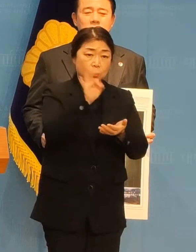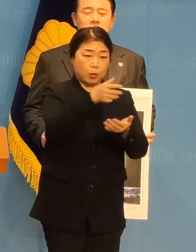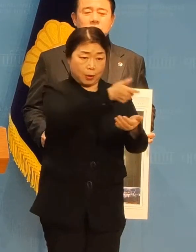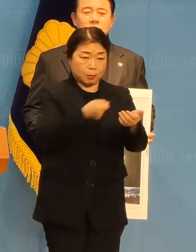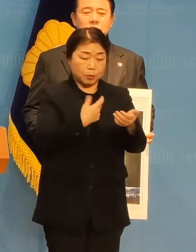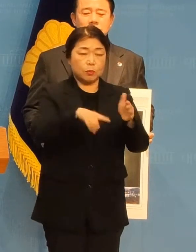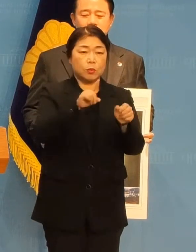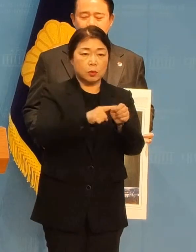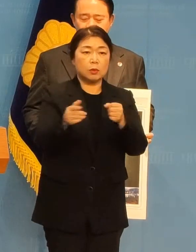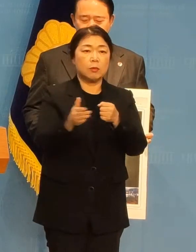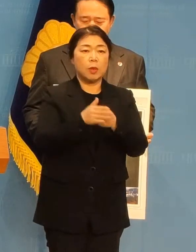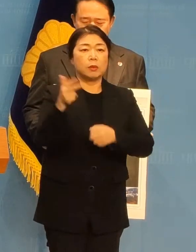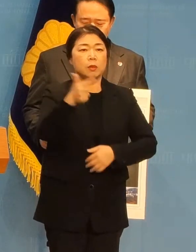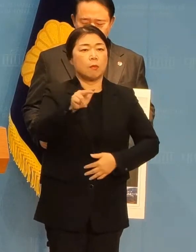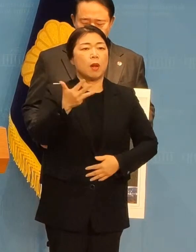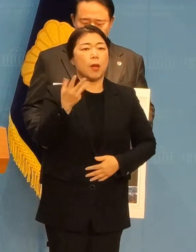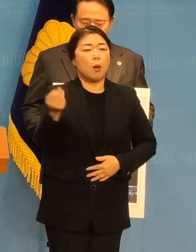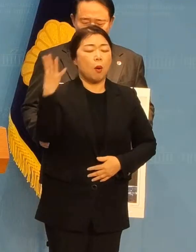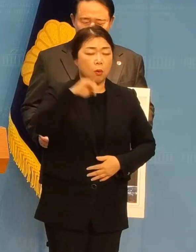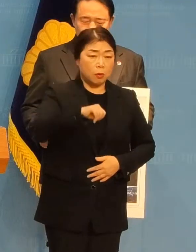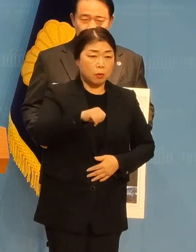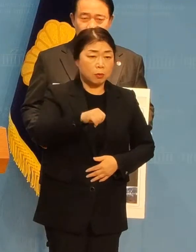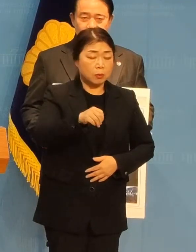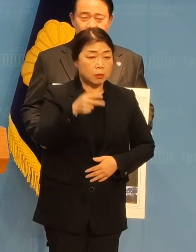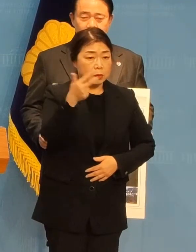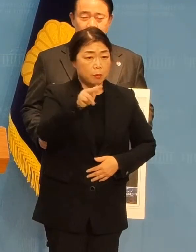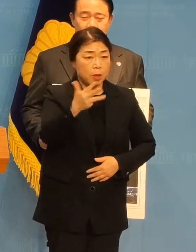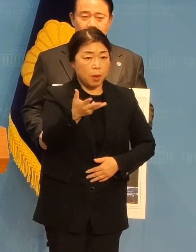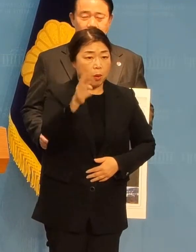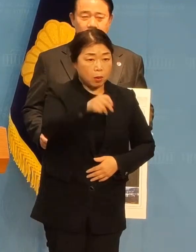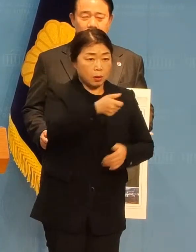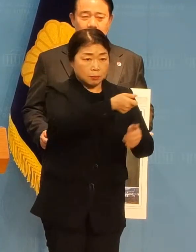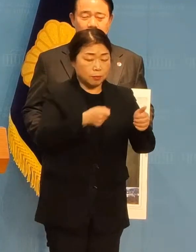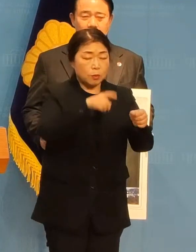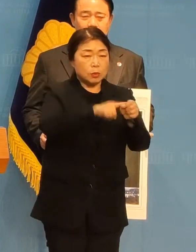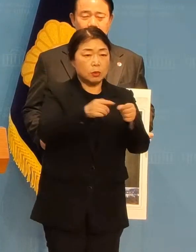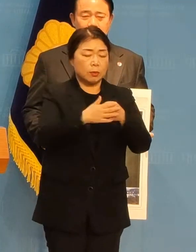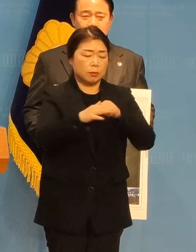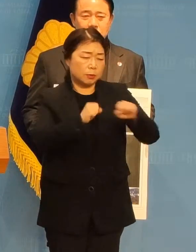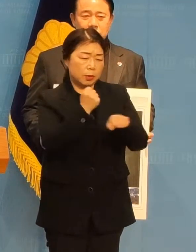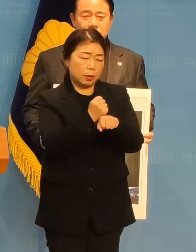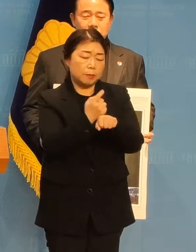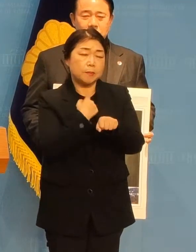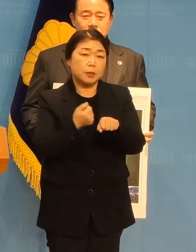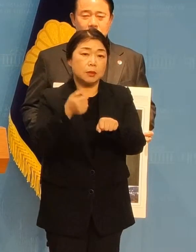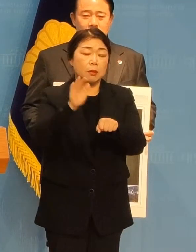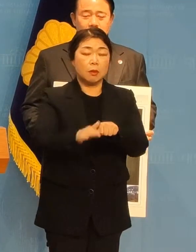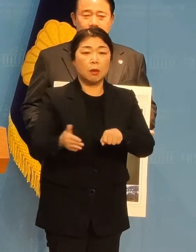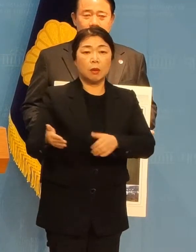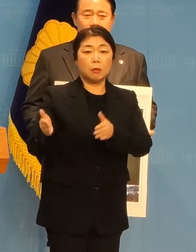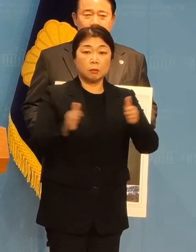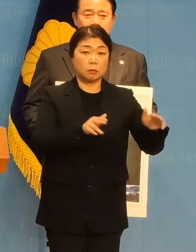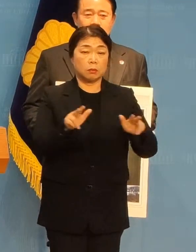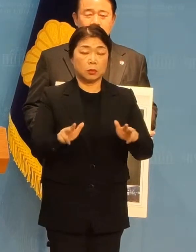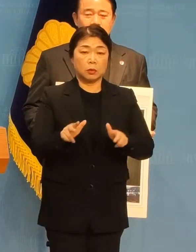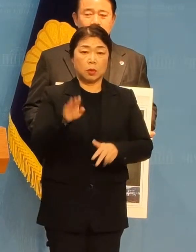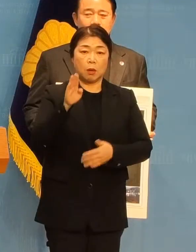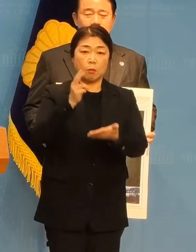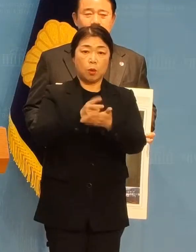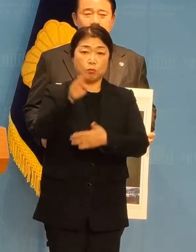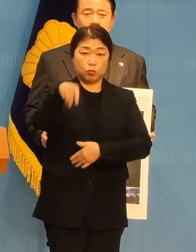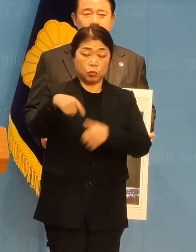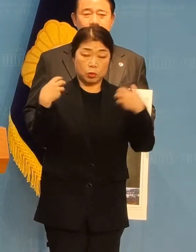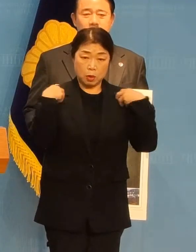노력을 다해왔습니다. 그런데 법무부 장관과 보이지 않는 권력의 손이 대장동